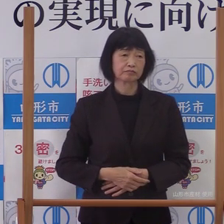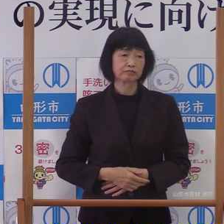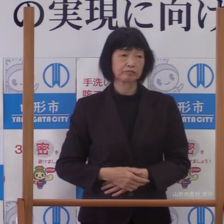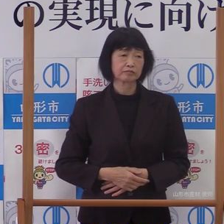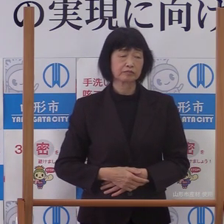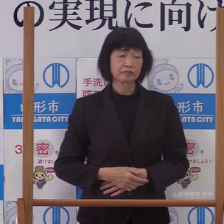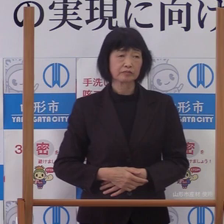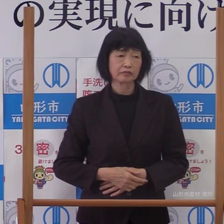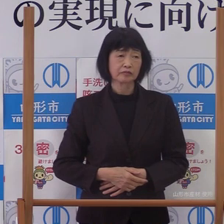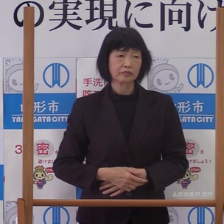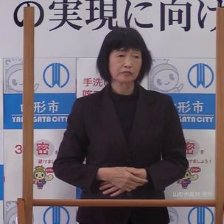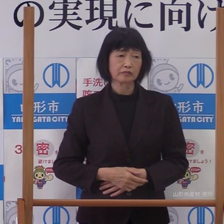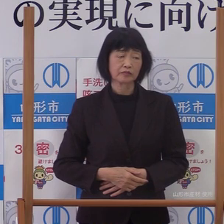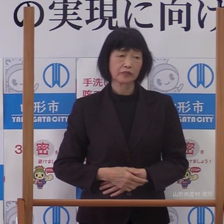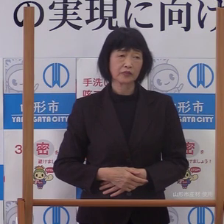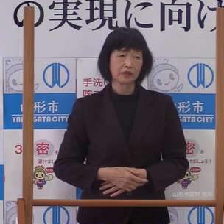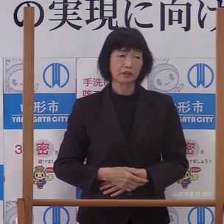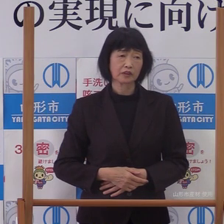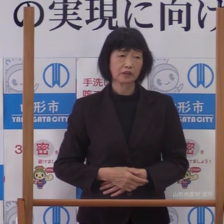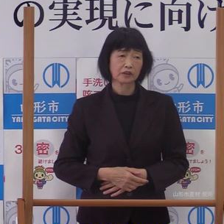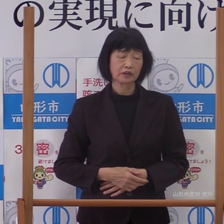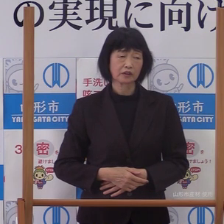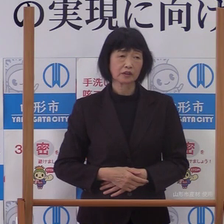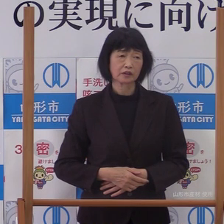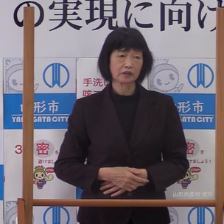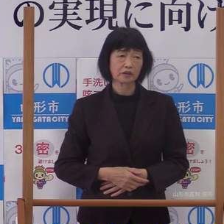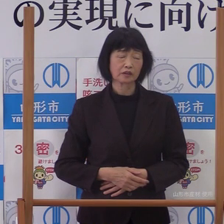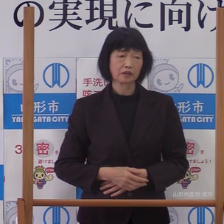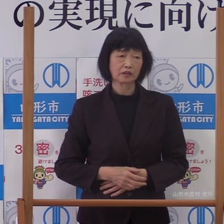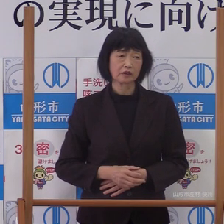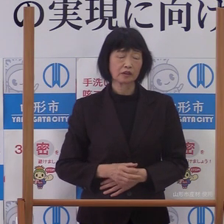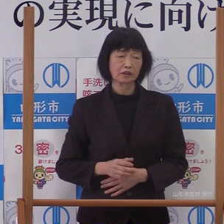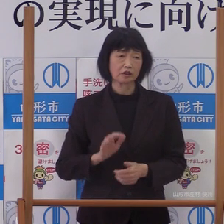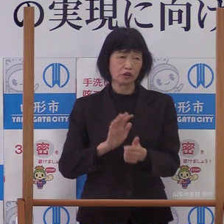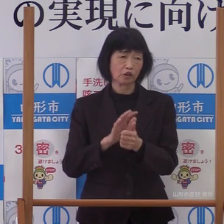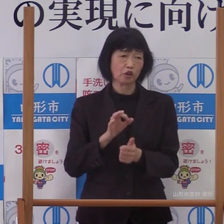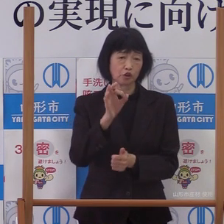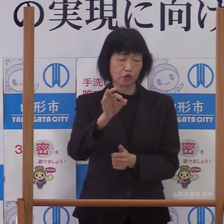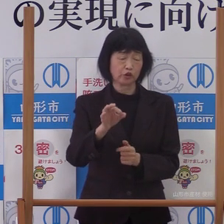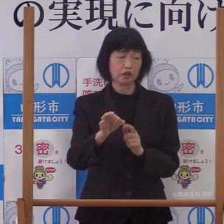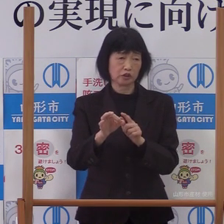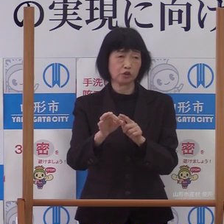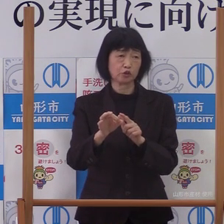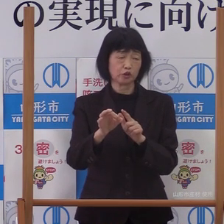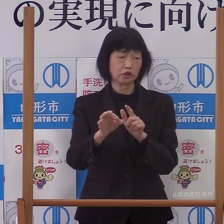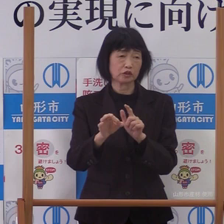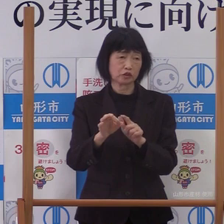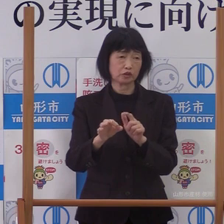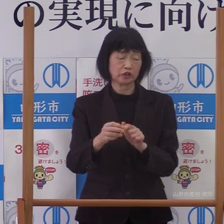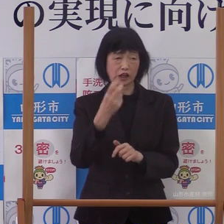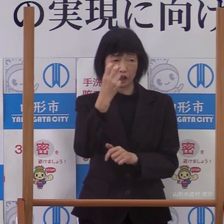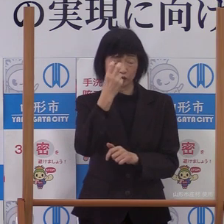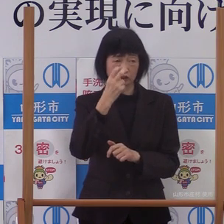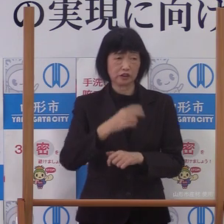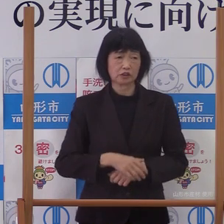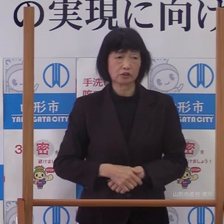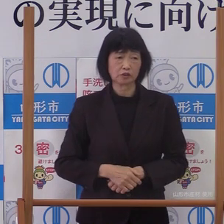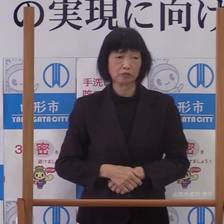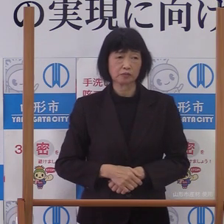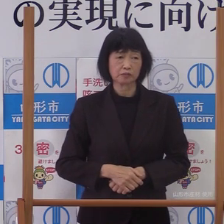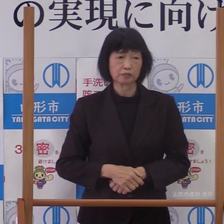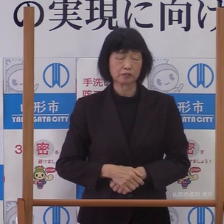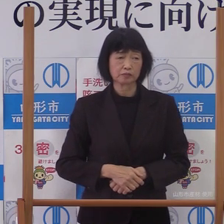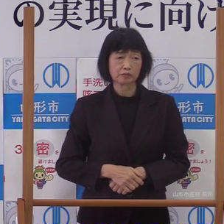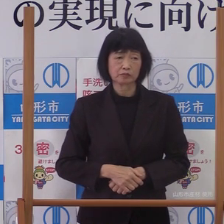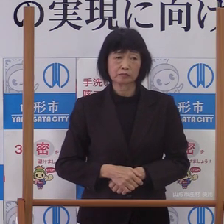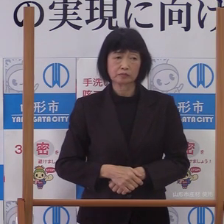NHK です。一連の給付金に関してなんですけども、一応の喜び確認なんですけども、だいたい締め切りが2月